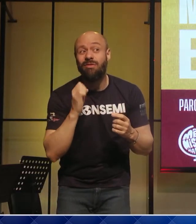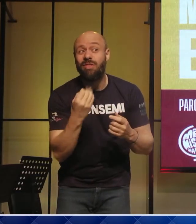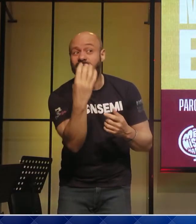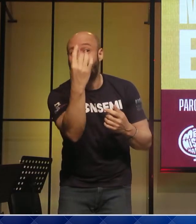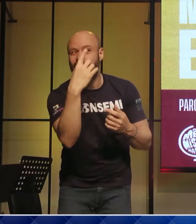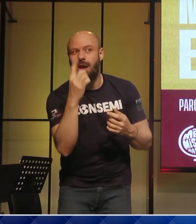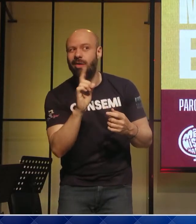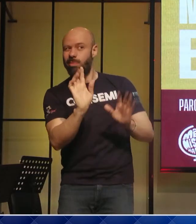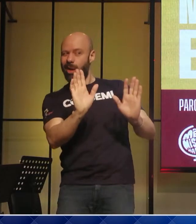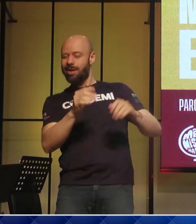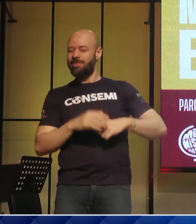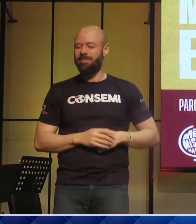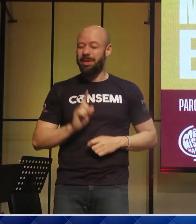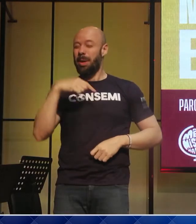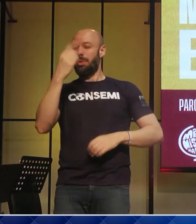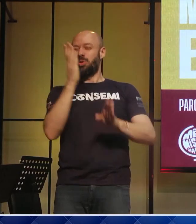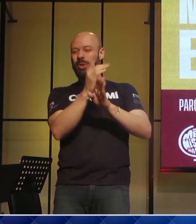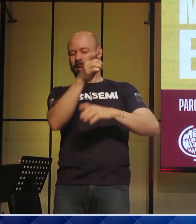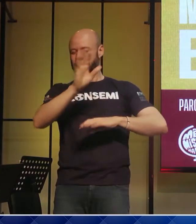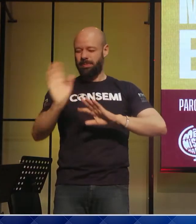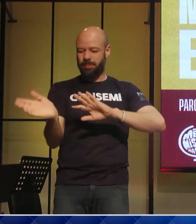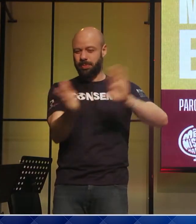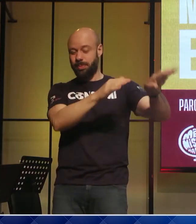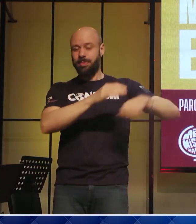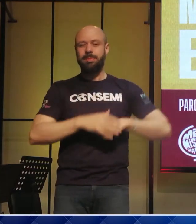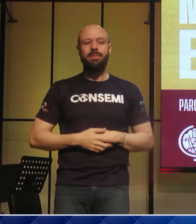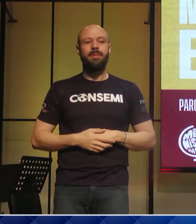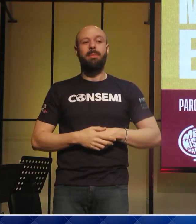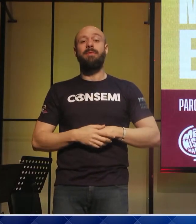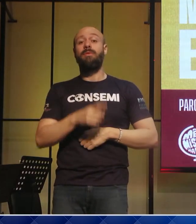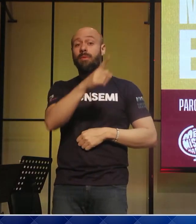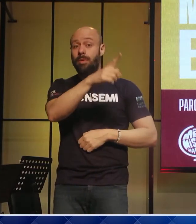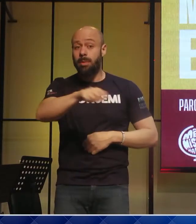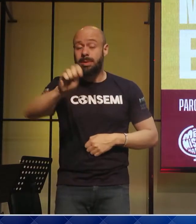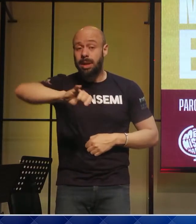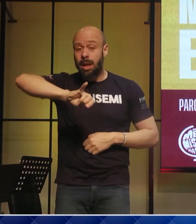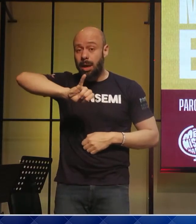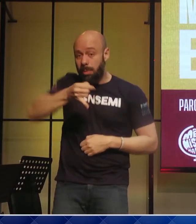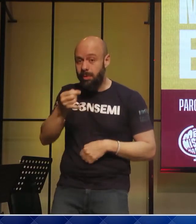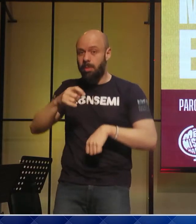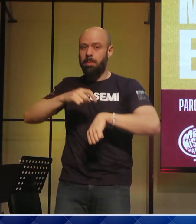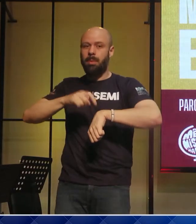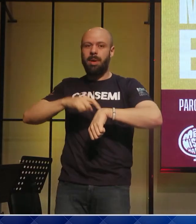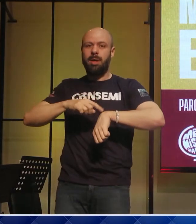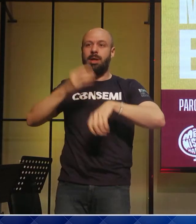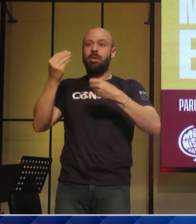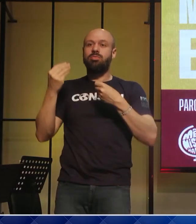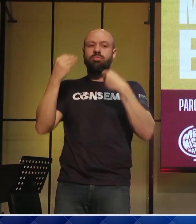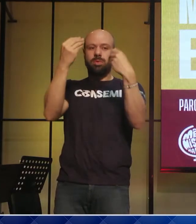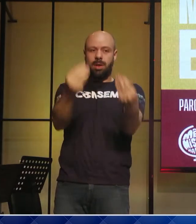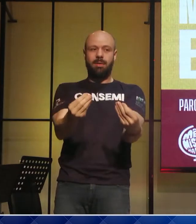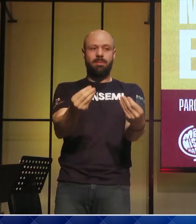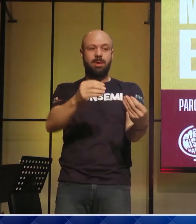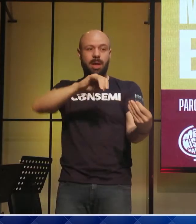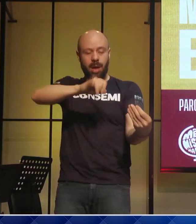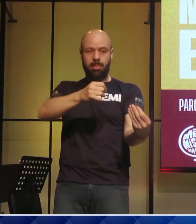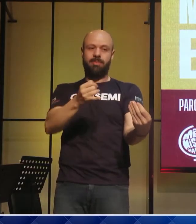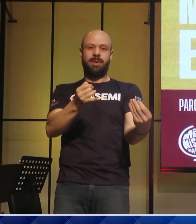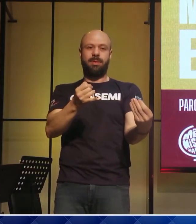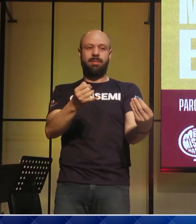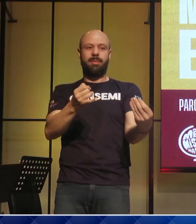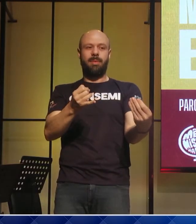quero deixar claro para você, aproveita os momentos que Deus vai dar para você, do seu